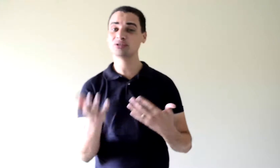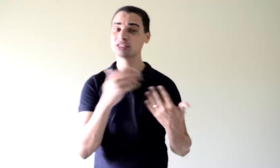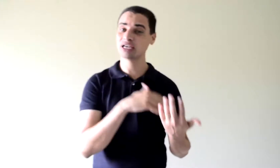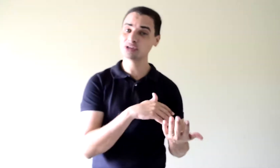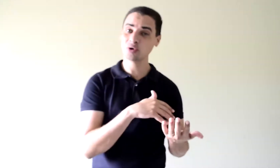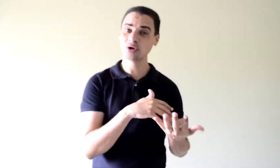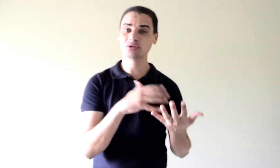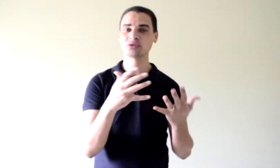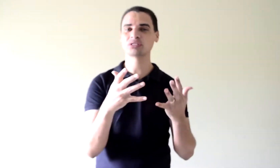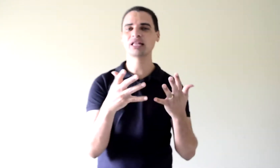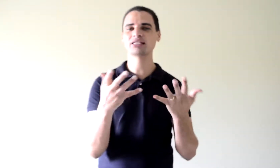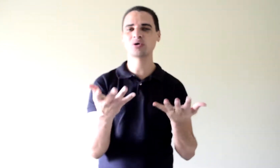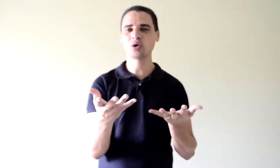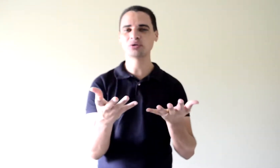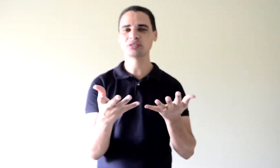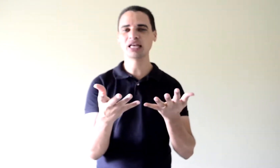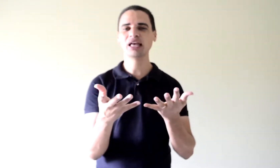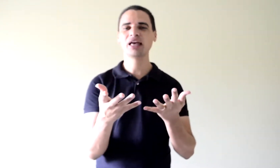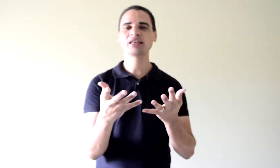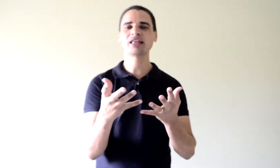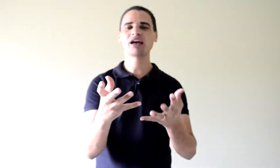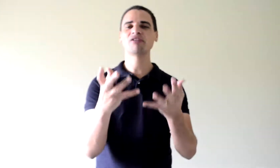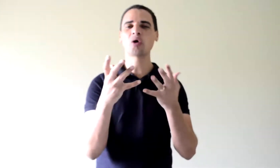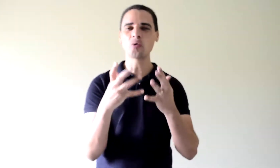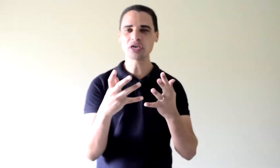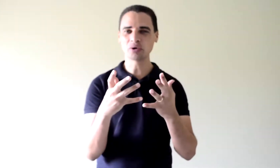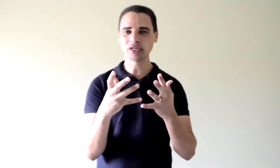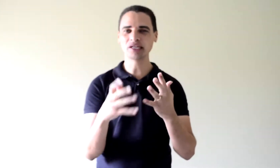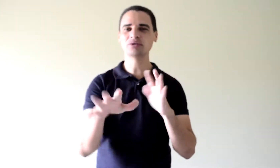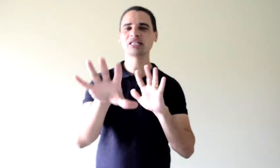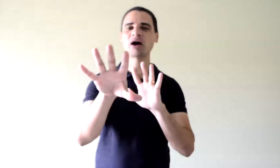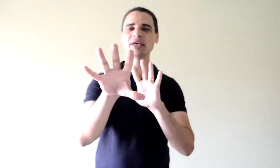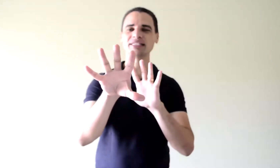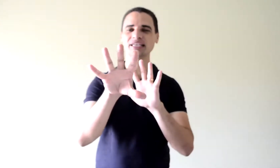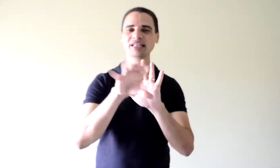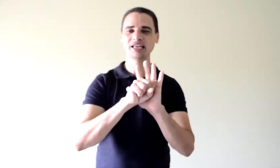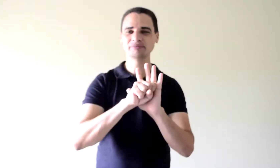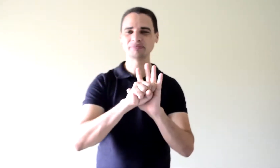sinais icônicos. Se os sinais icônicos, né, que tem a ver com o ícone e o sinal é esse aqui, né?